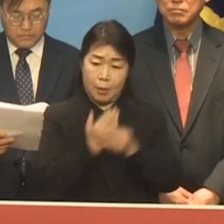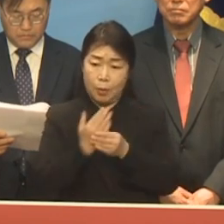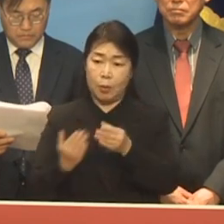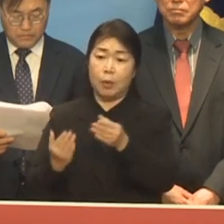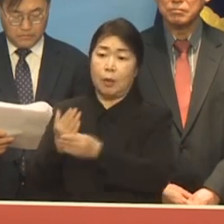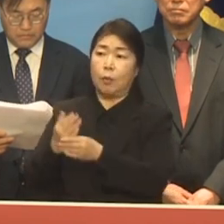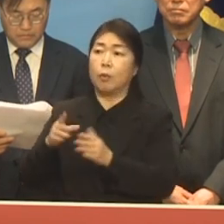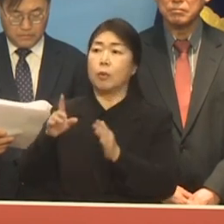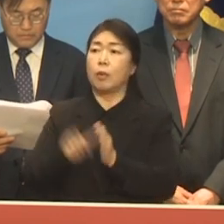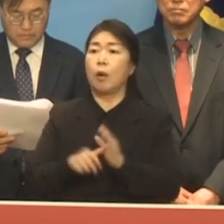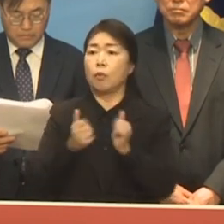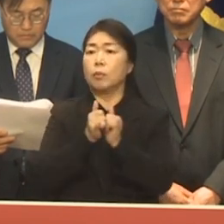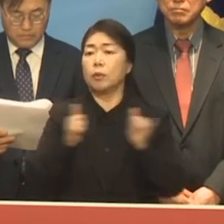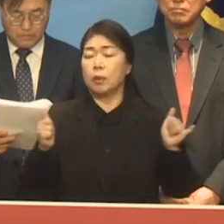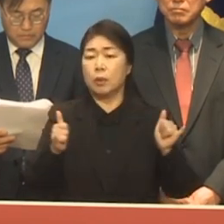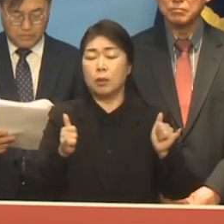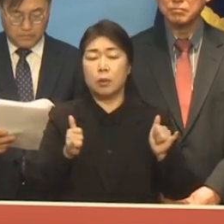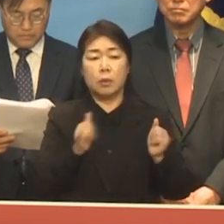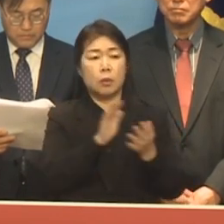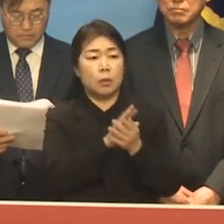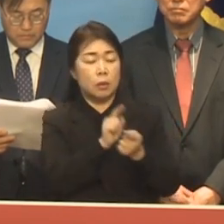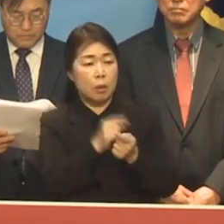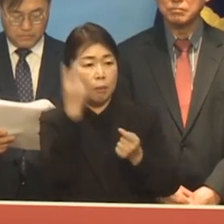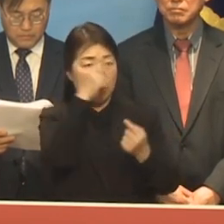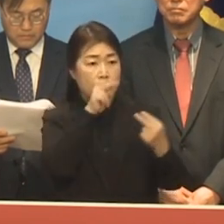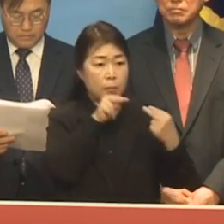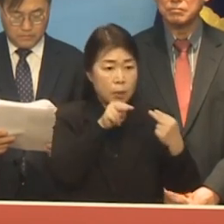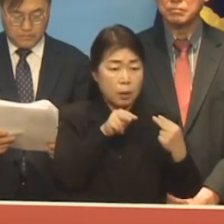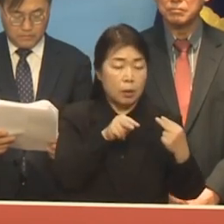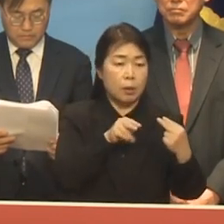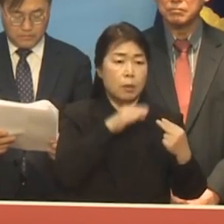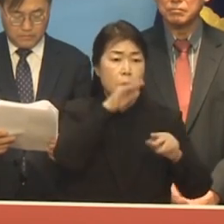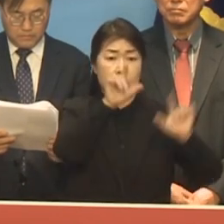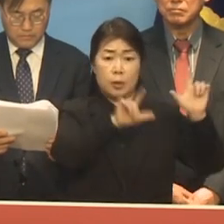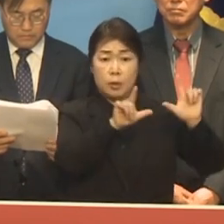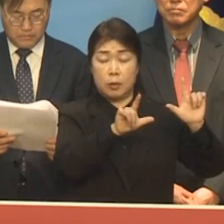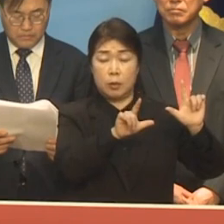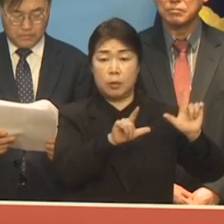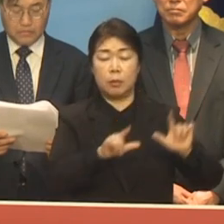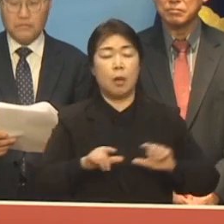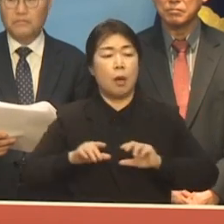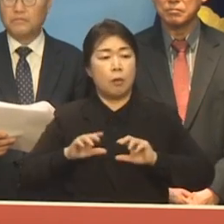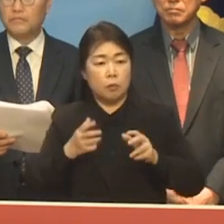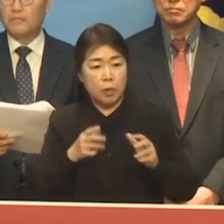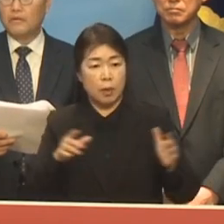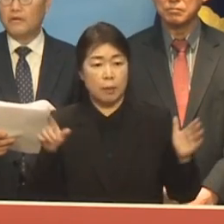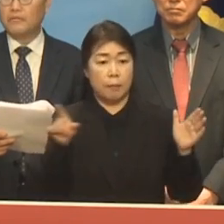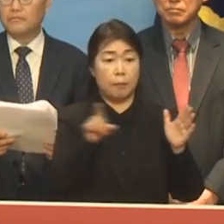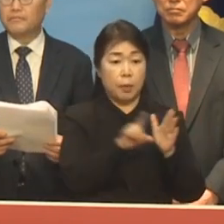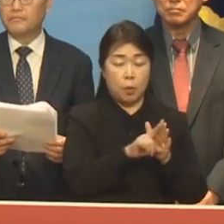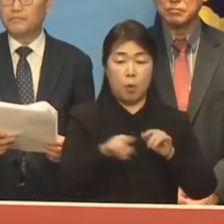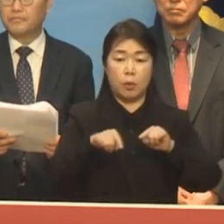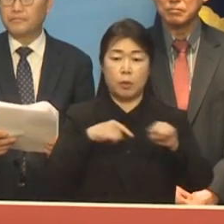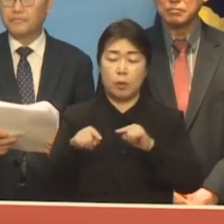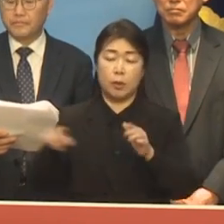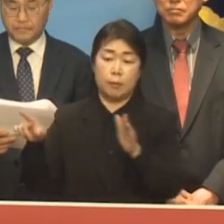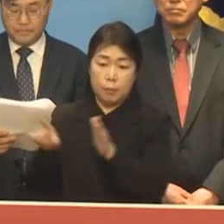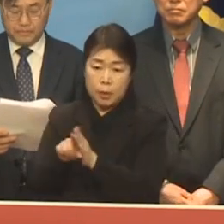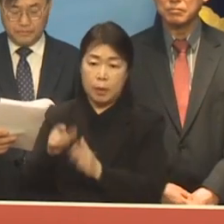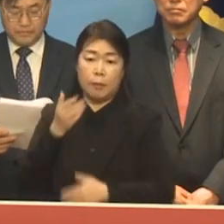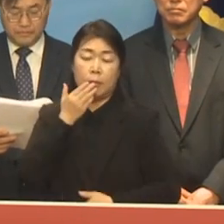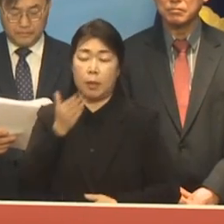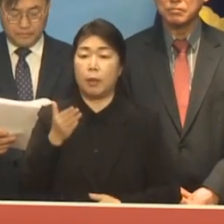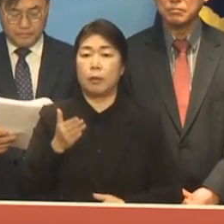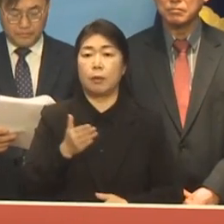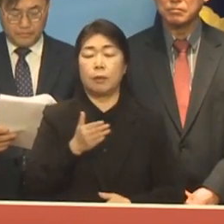사고에 국민이 직면하고 있는 현실에 국가를 믿고 정치를 신뢰할 수 있는